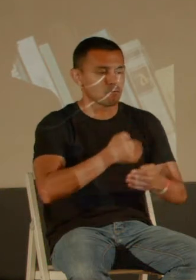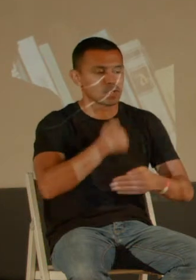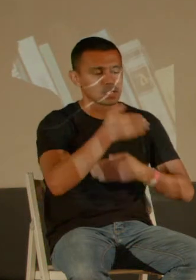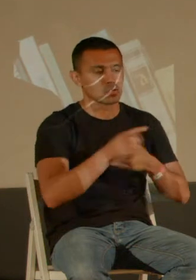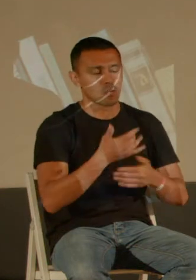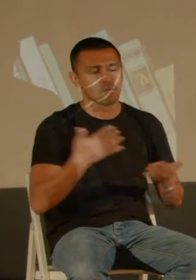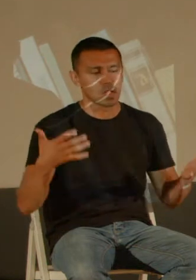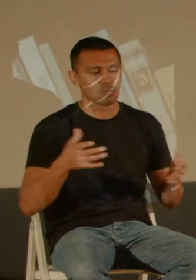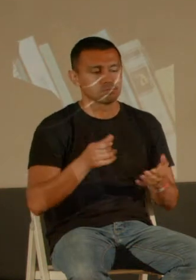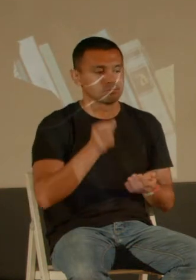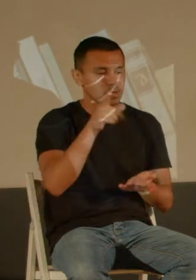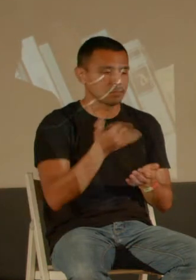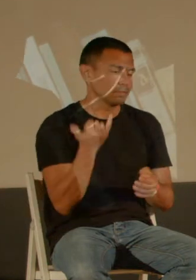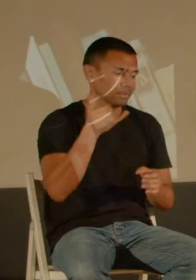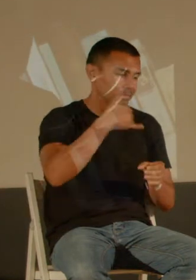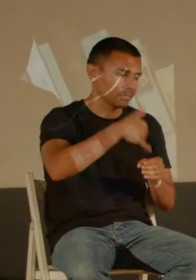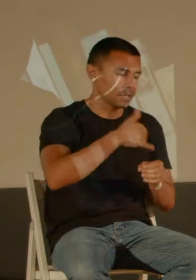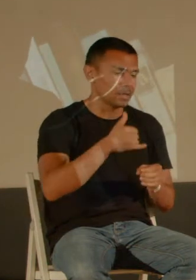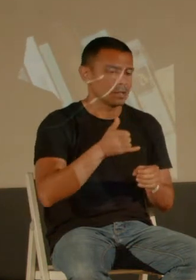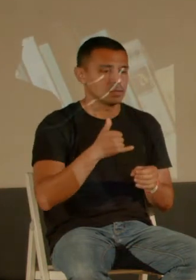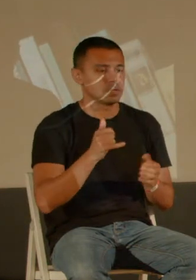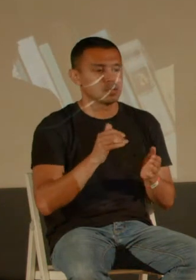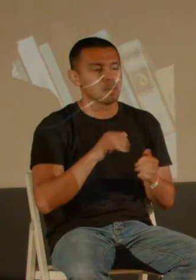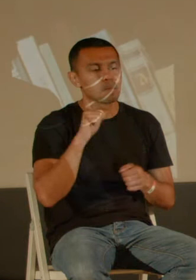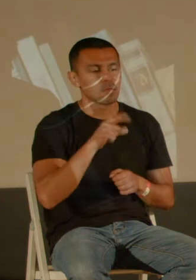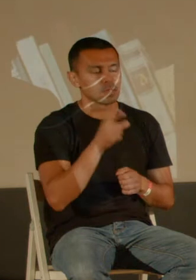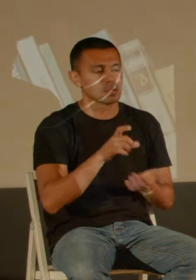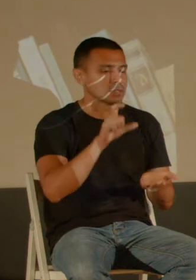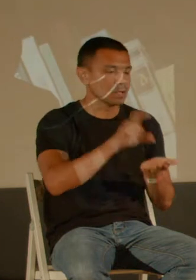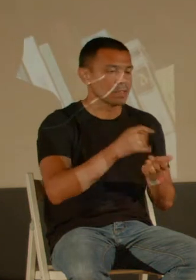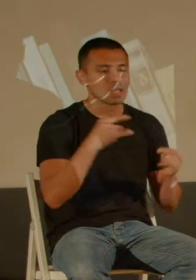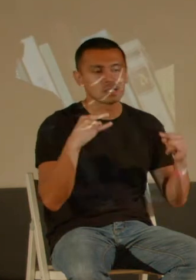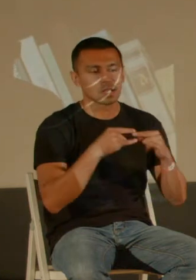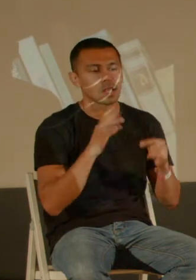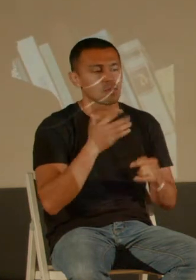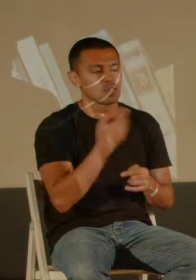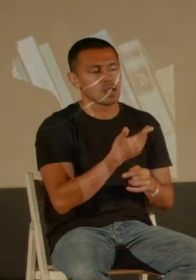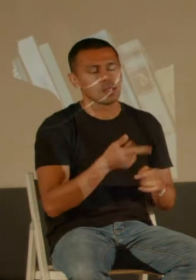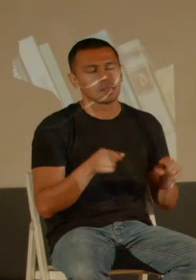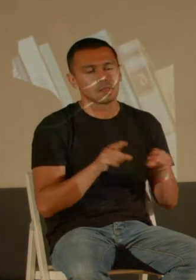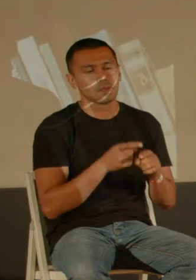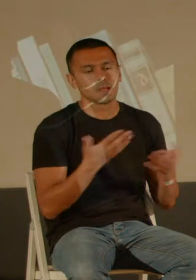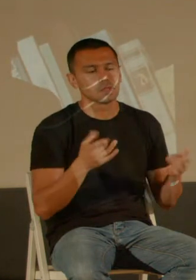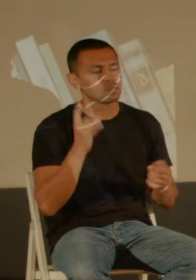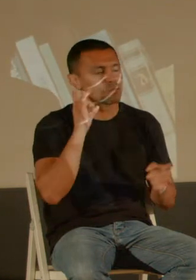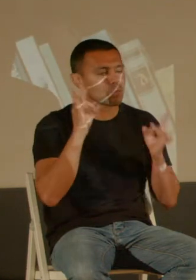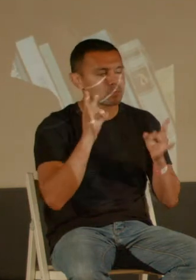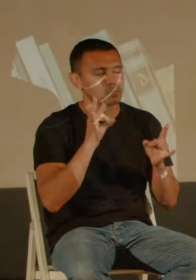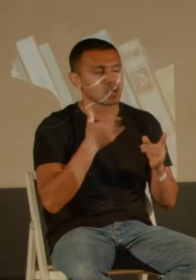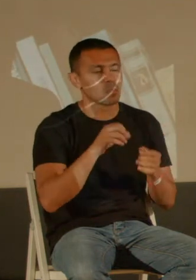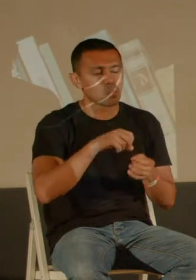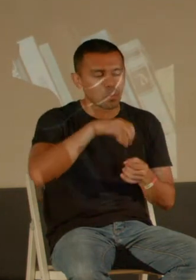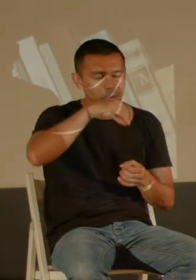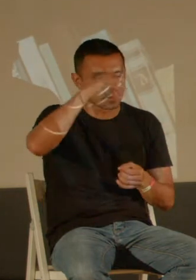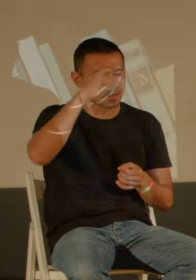великого графіну наливає янтарне пиво, і вона ставить його на стіл, як воно там, який звук видає, як